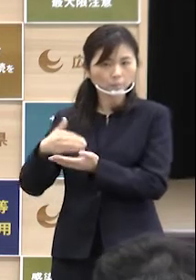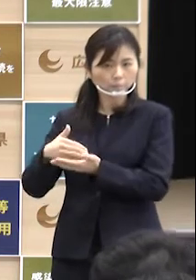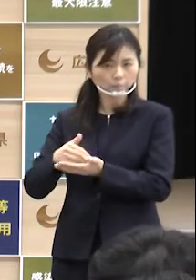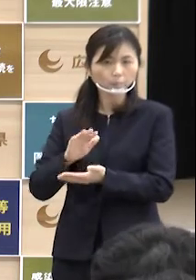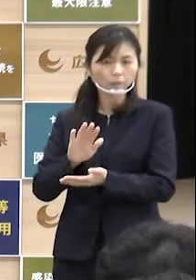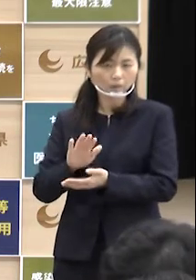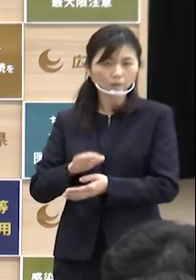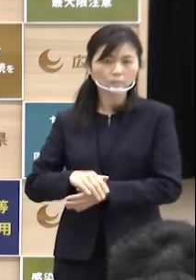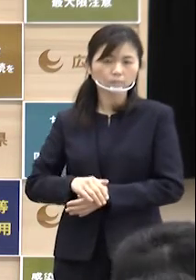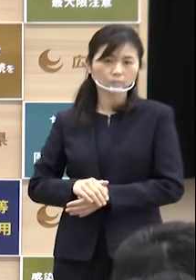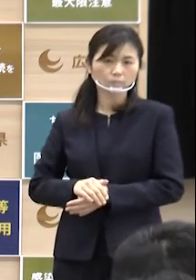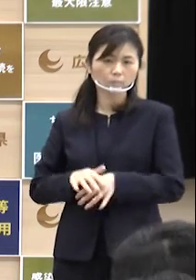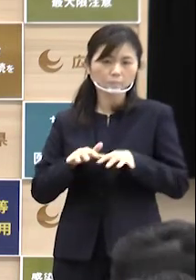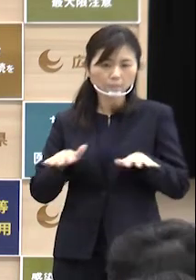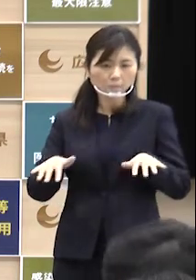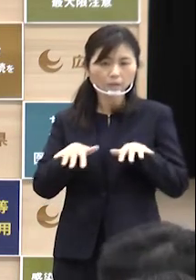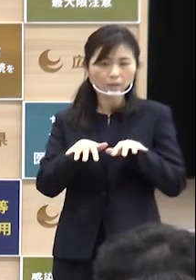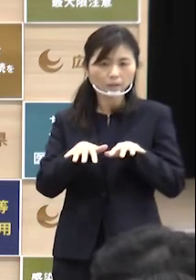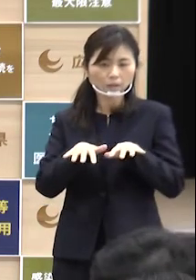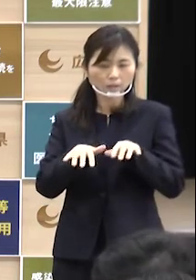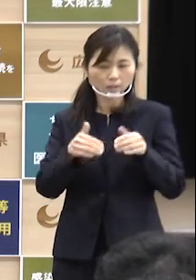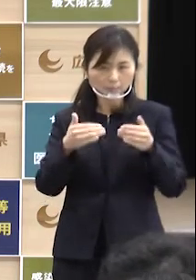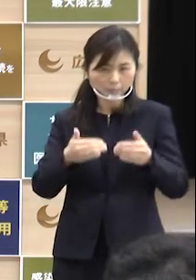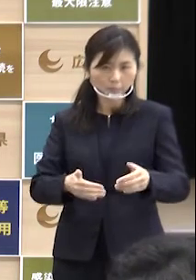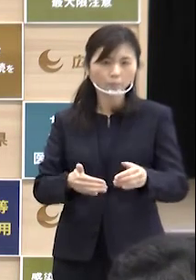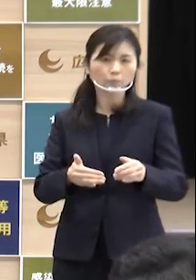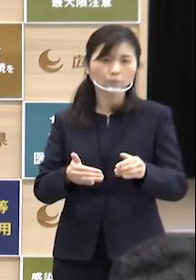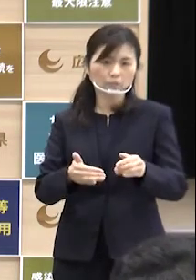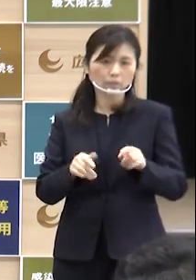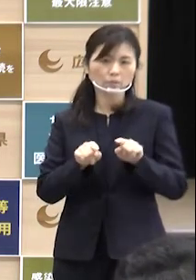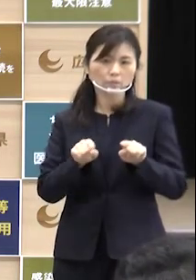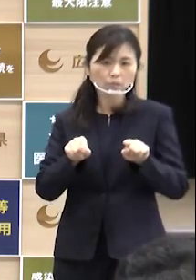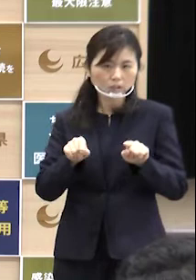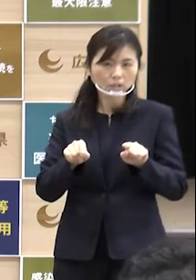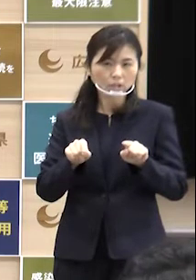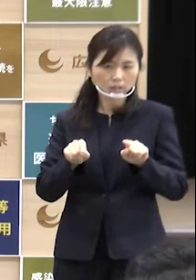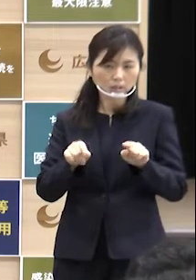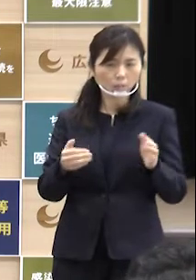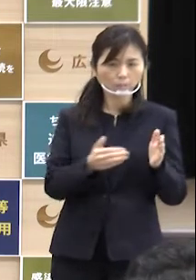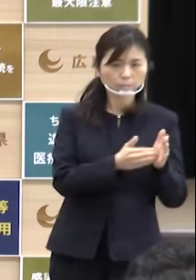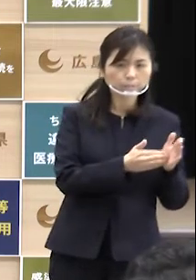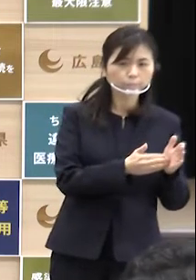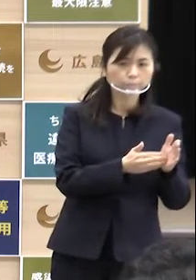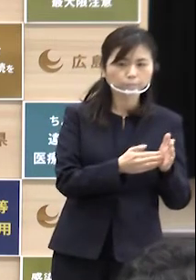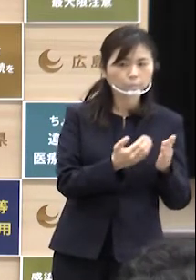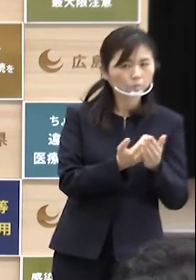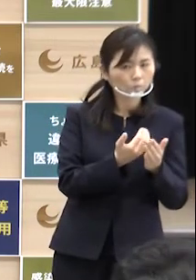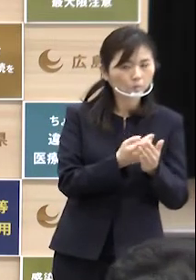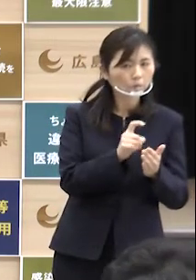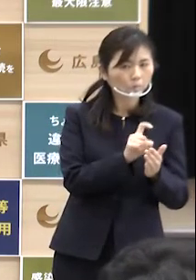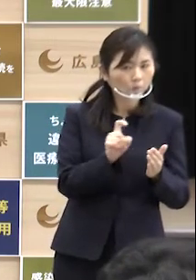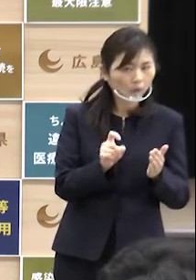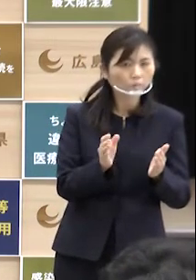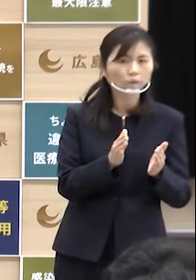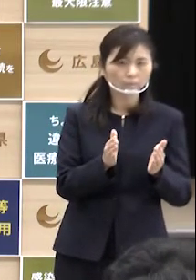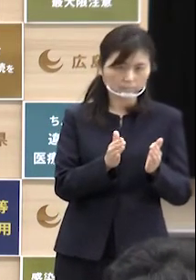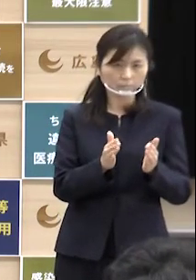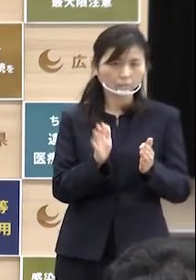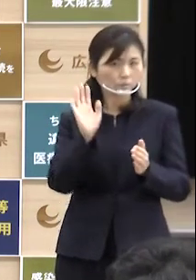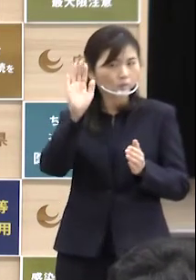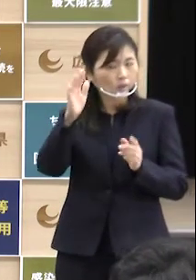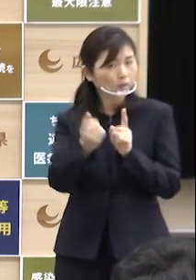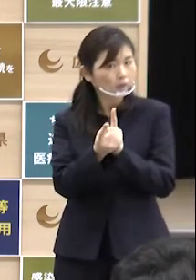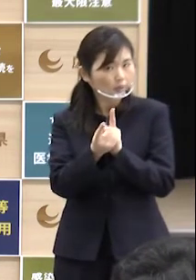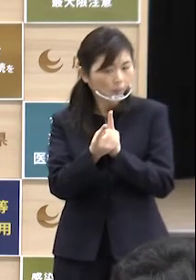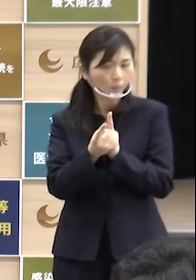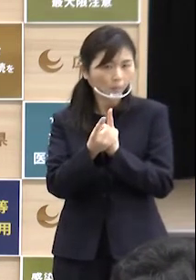が、まん延防止等重点措置の期限が残り10日余りとなっています。今後の対応について何か改めて検討してい